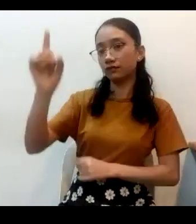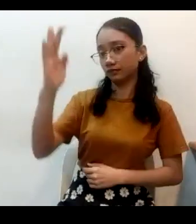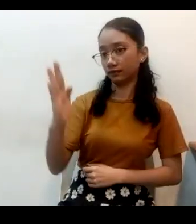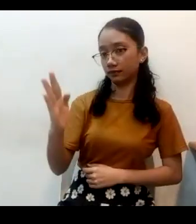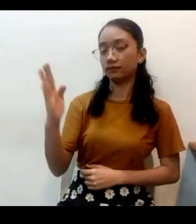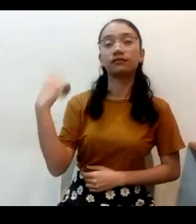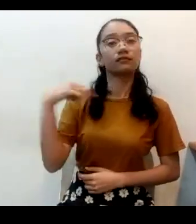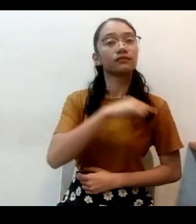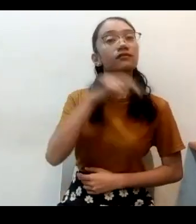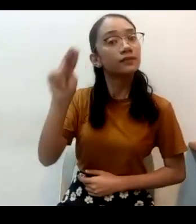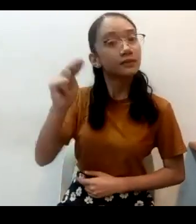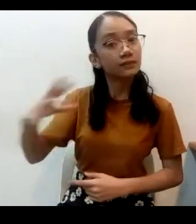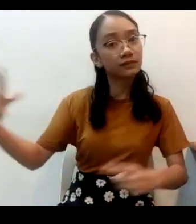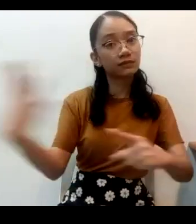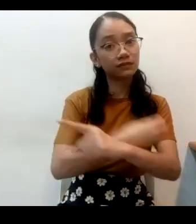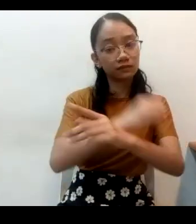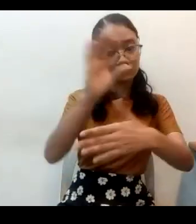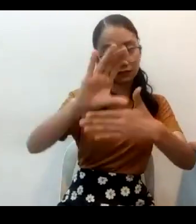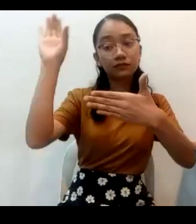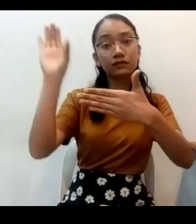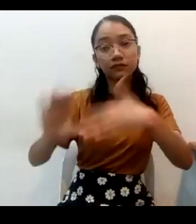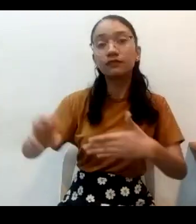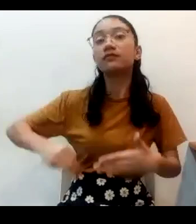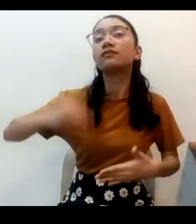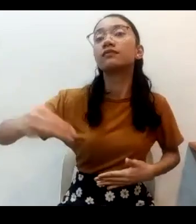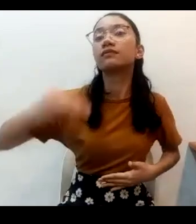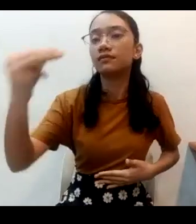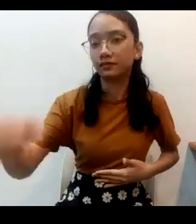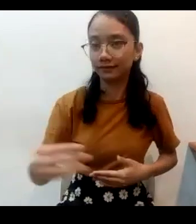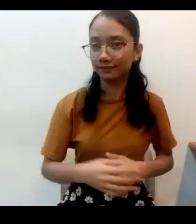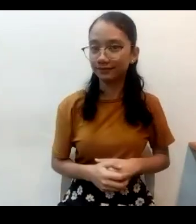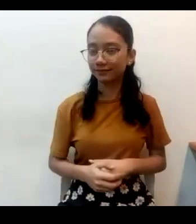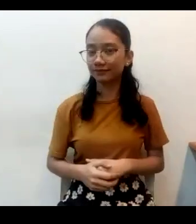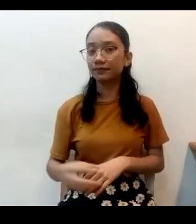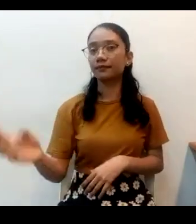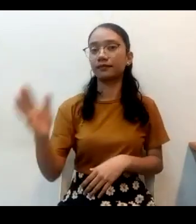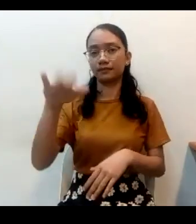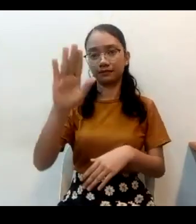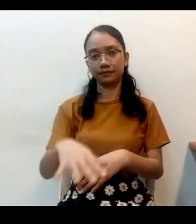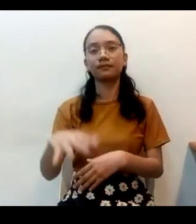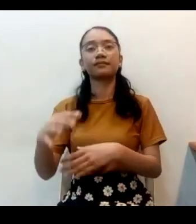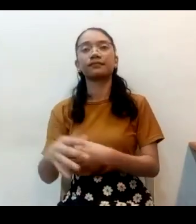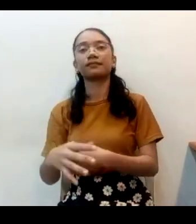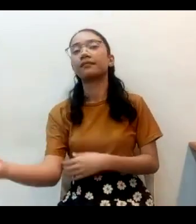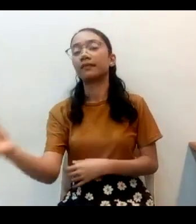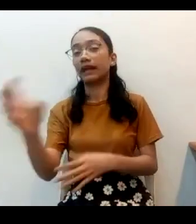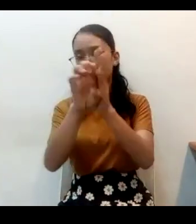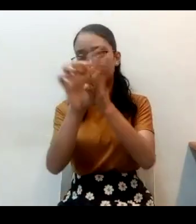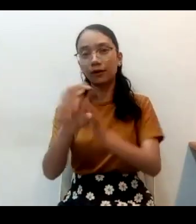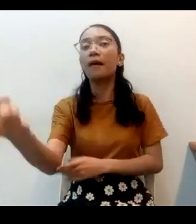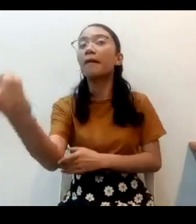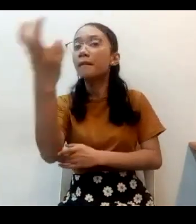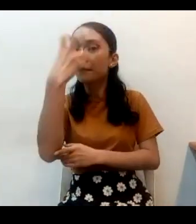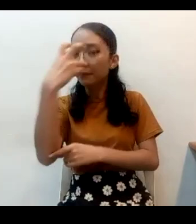tumayo sa harapan ng Diyos, dapat din po nating maisagawa yung ating gampanin. So the blind leader guide the blind. Kaya di ba